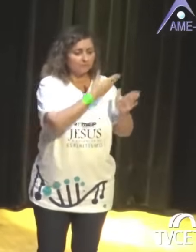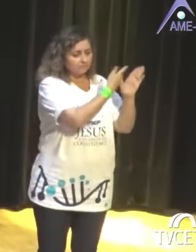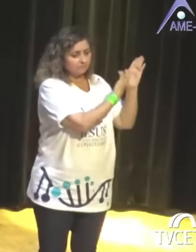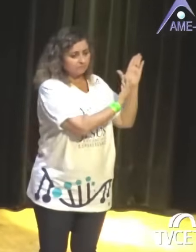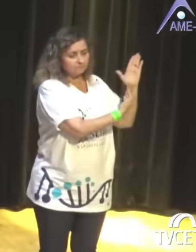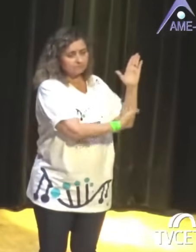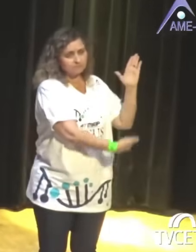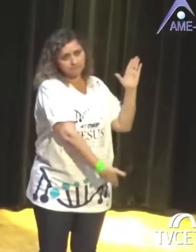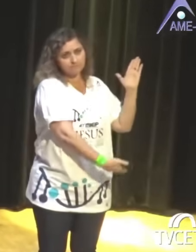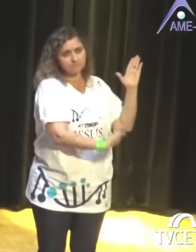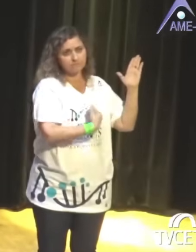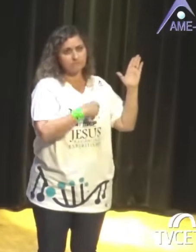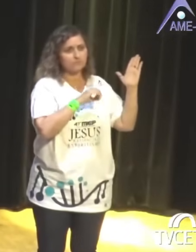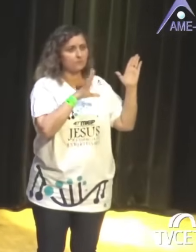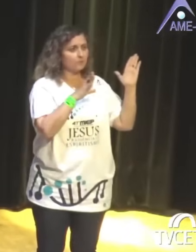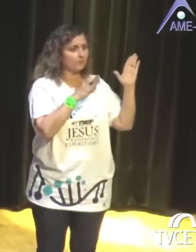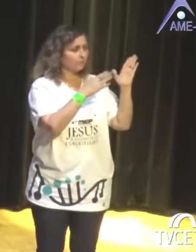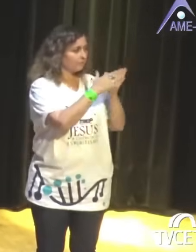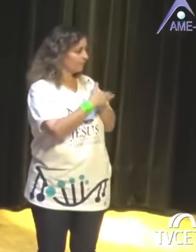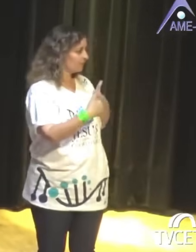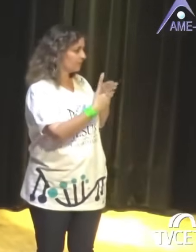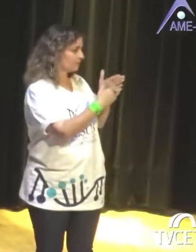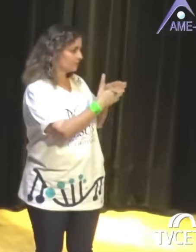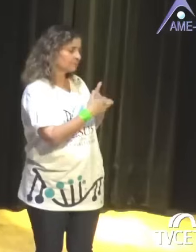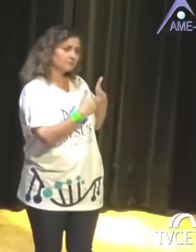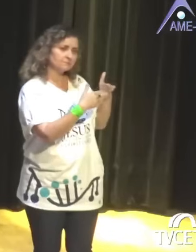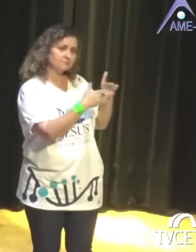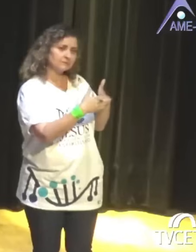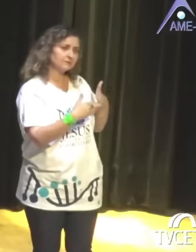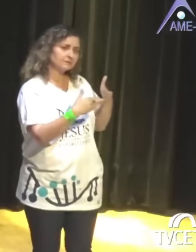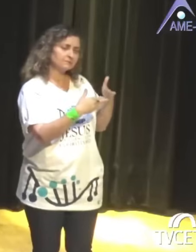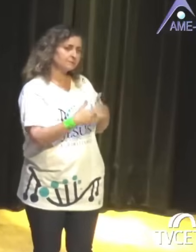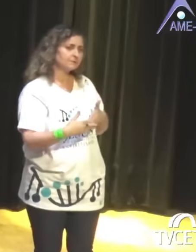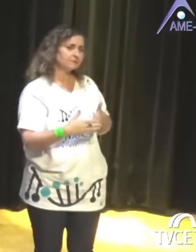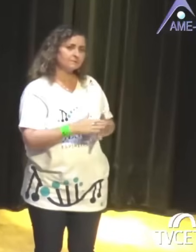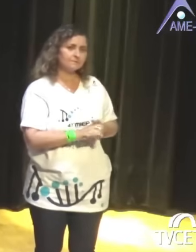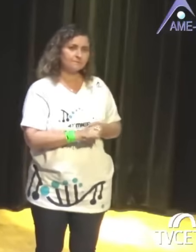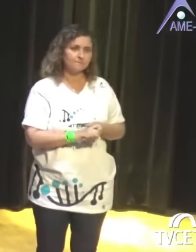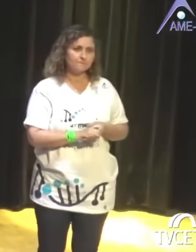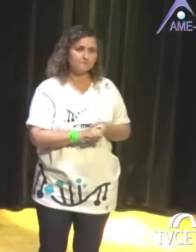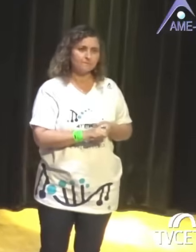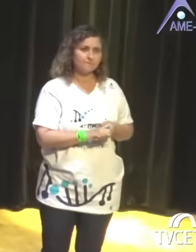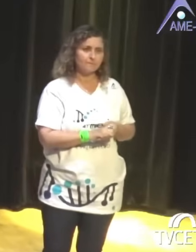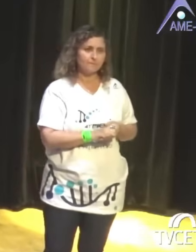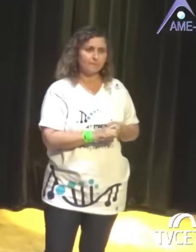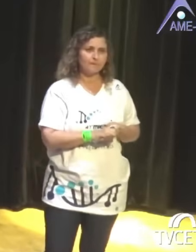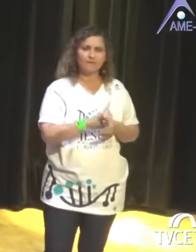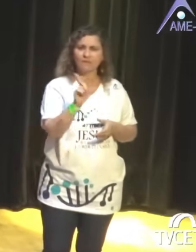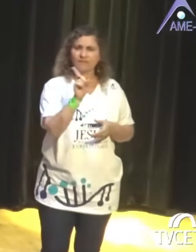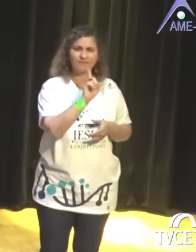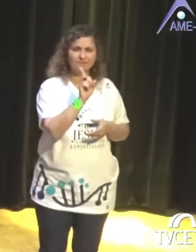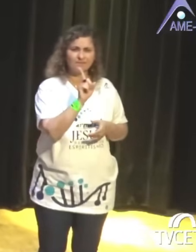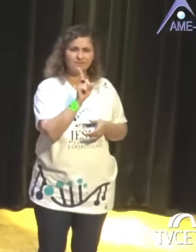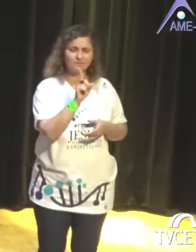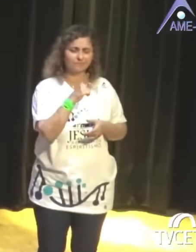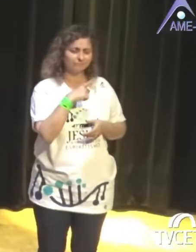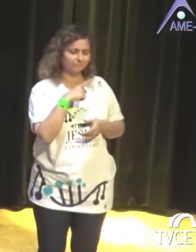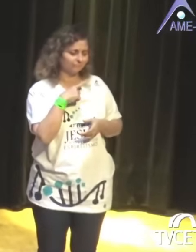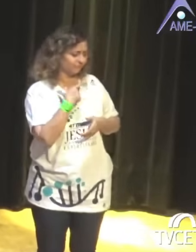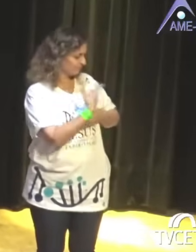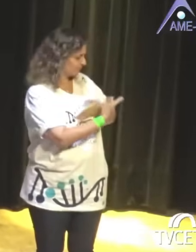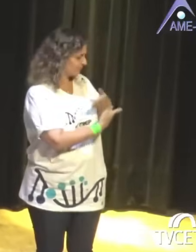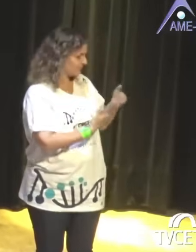é assim é gente faz o peditório então é uma relação